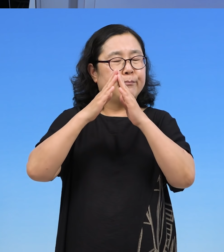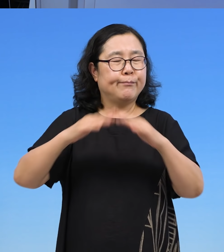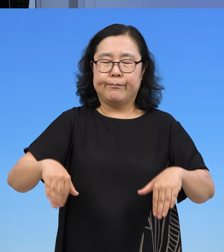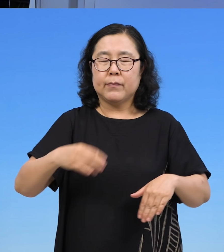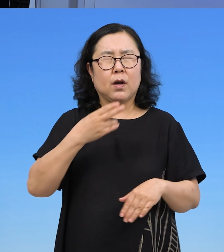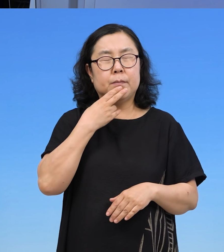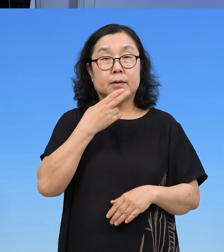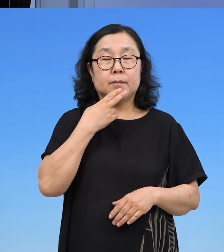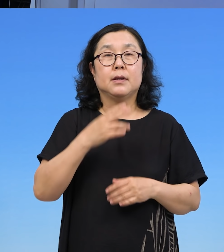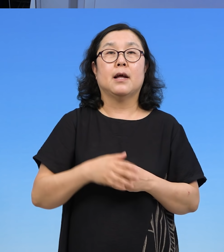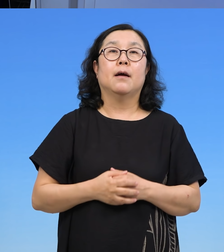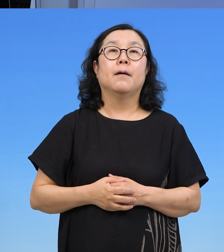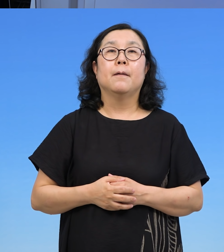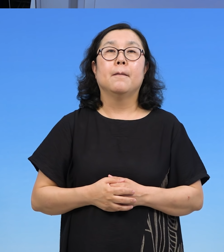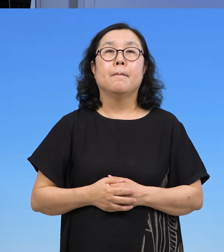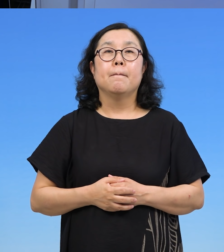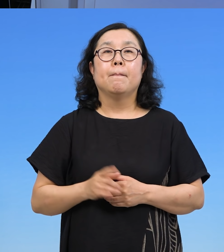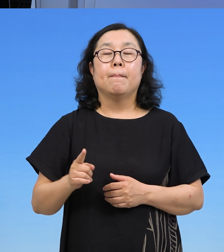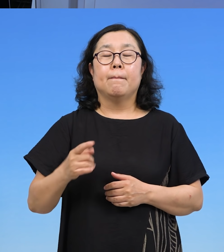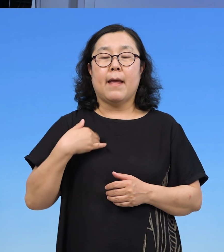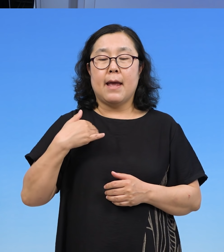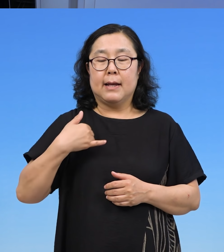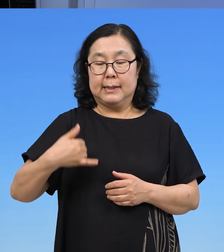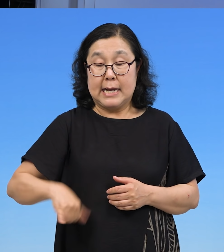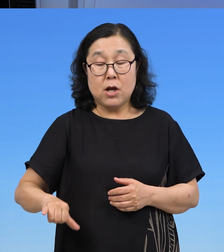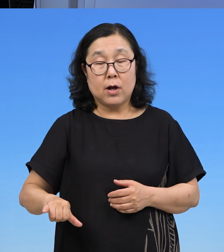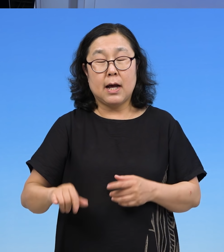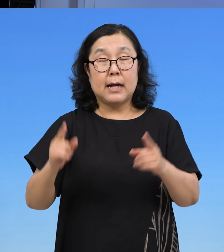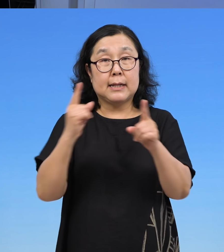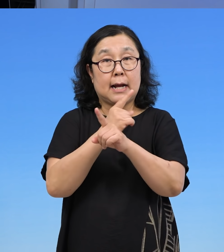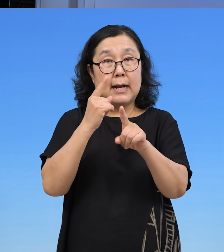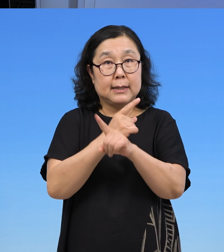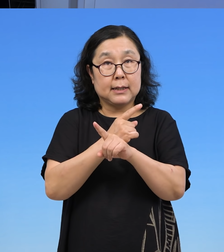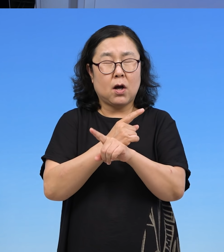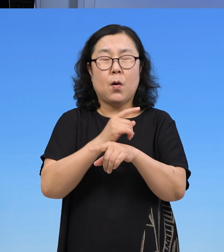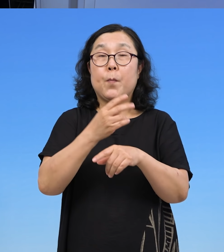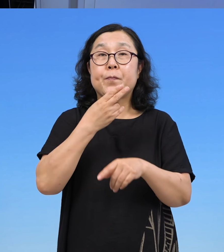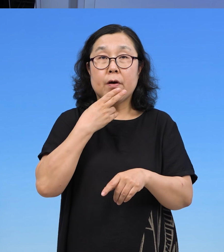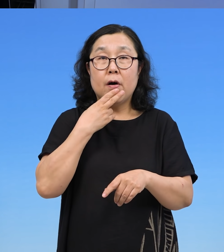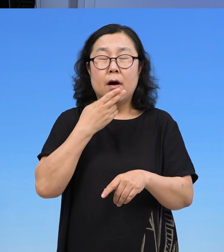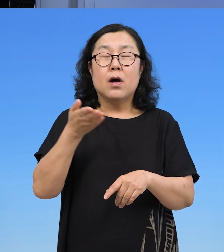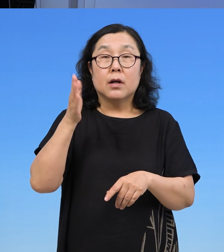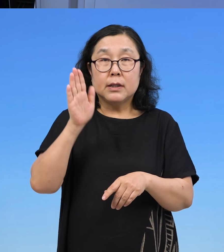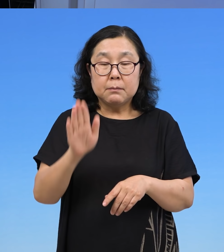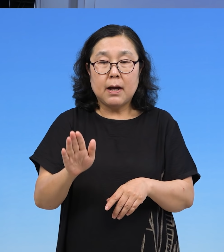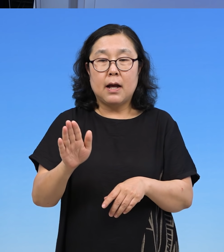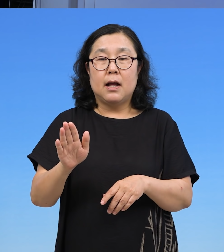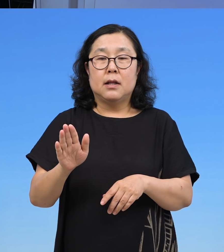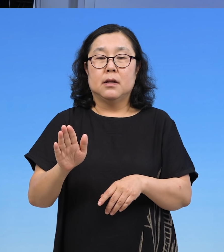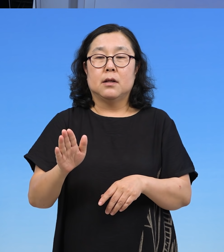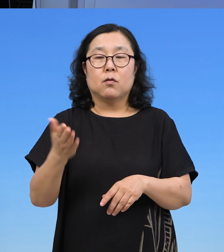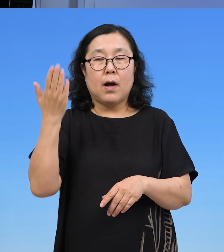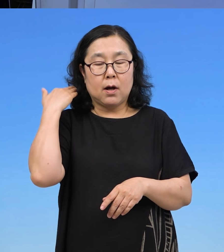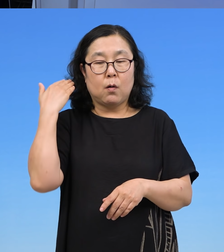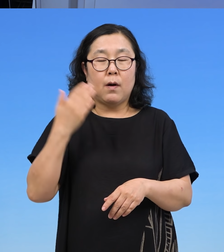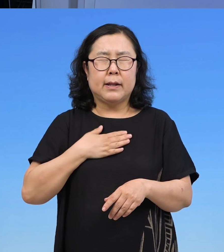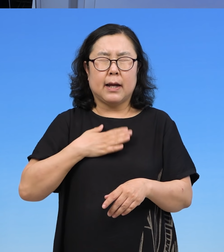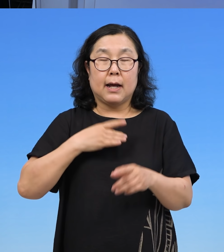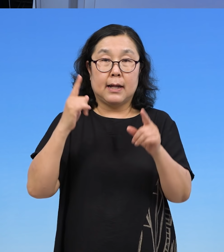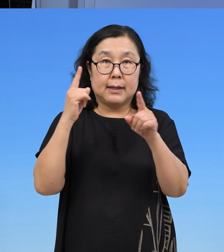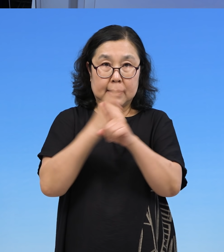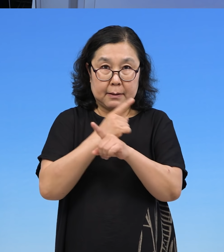않습니다 너무 감동이 됐습니다 이 아이가 달라진 게 없다 할지라도 그래도 그때와